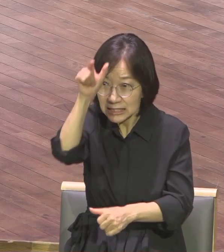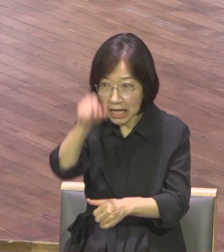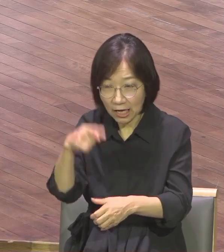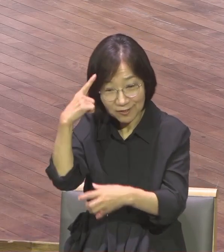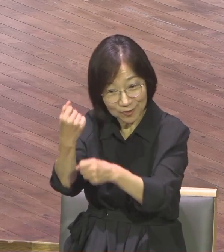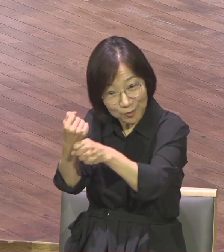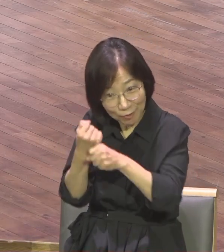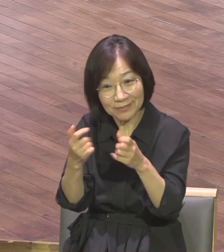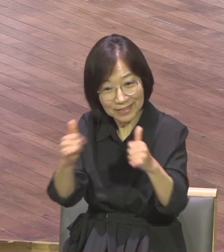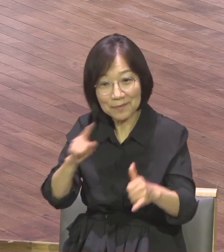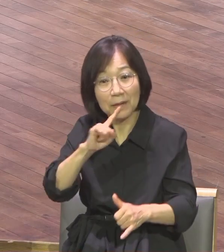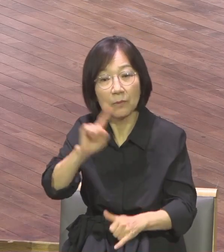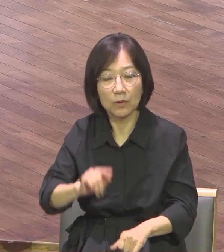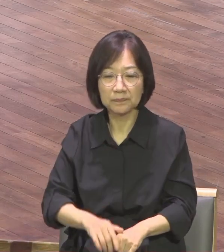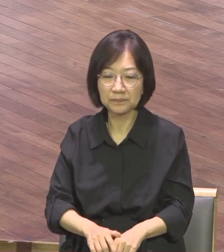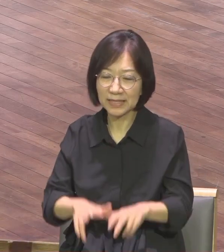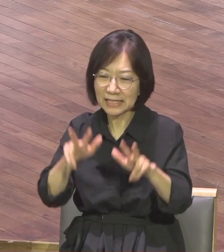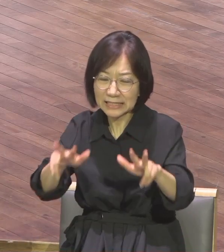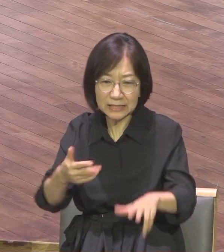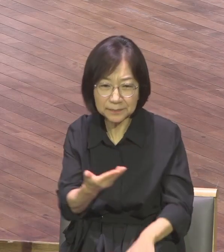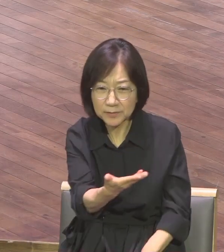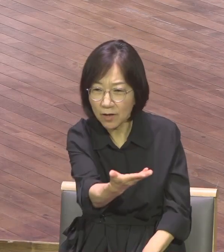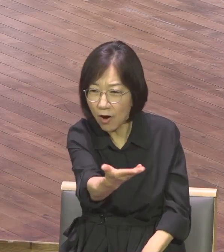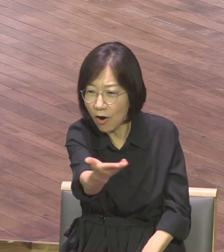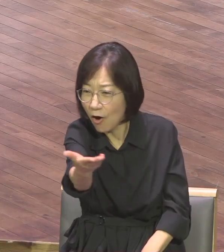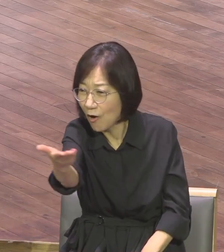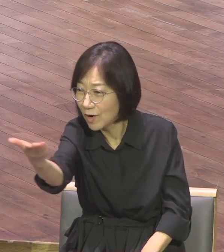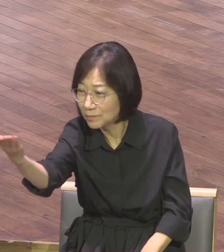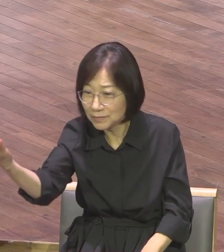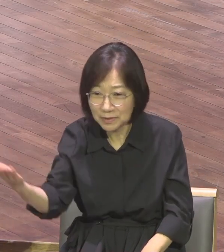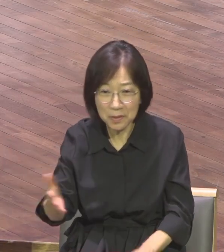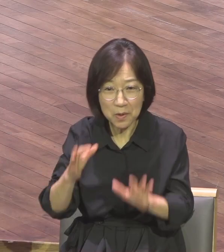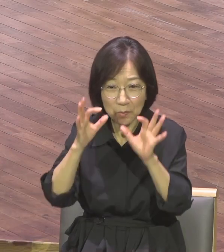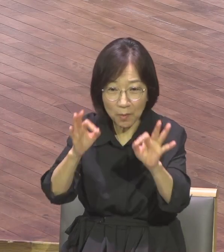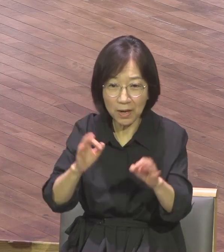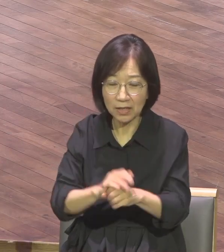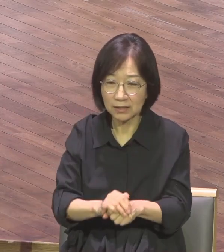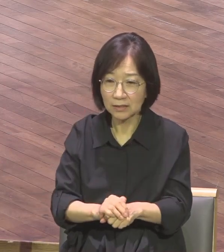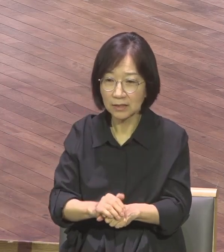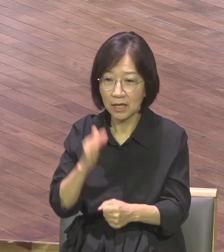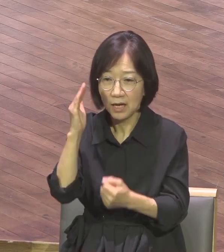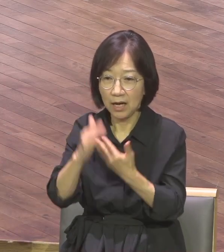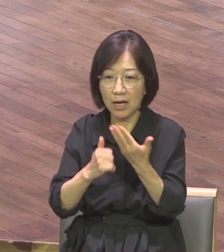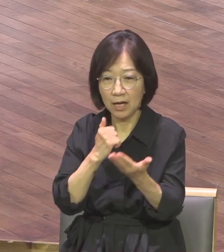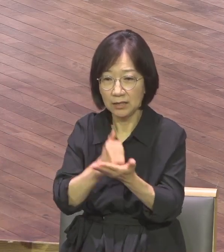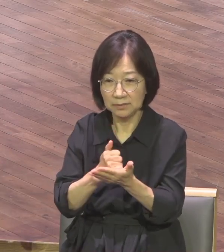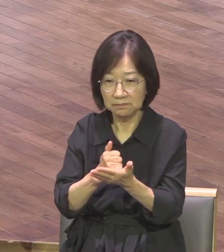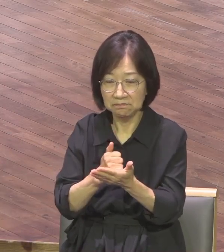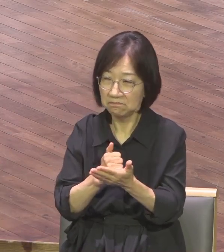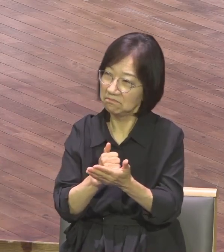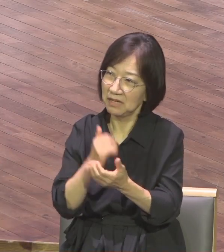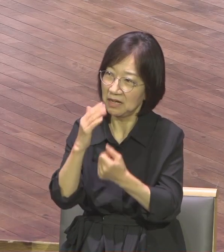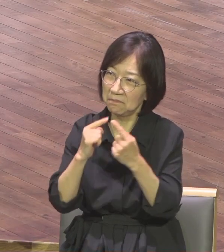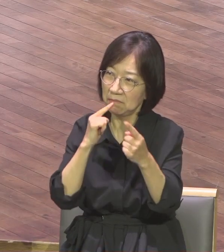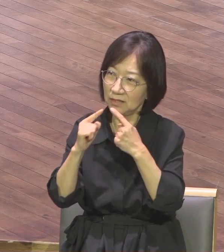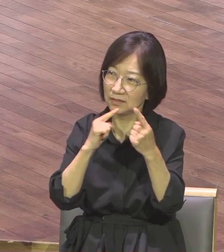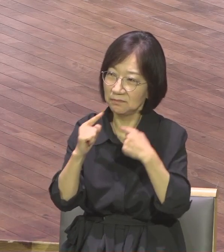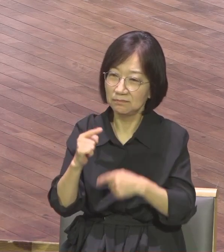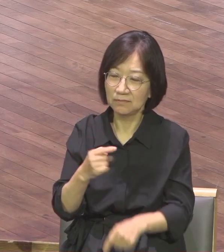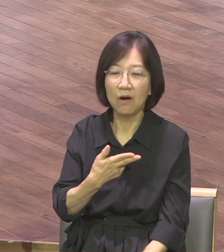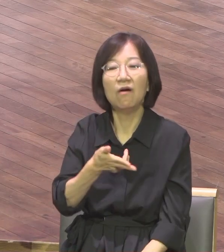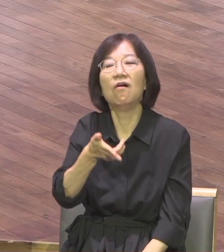사람은요, 현대인을 가르쳐서 뭐라 그랬냐, 메시지를 잃어버린 메신저 그랬어요. 메시지를 잃어버린